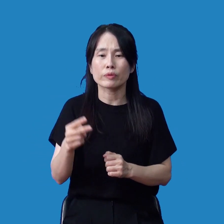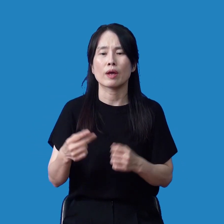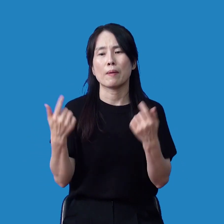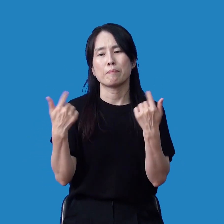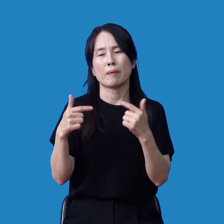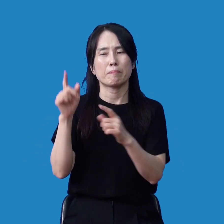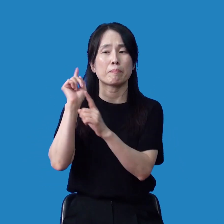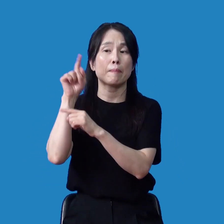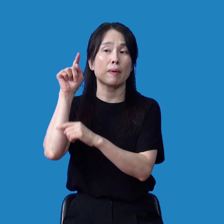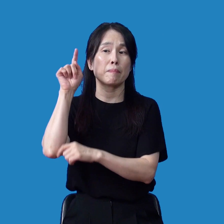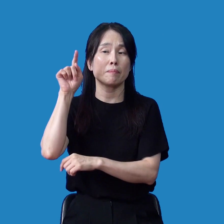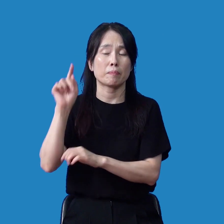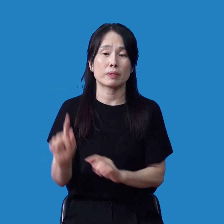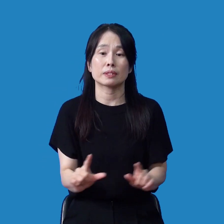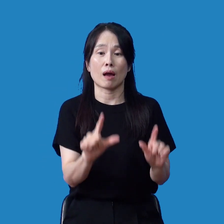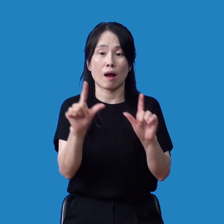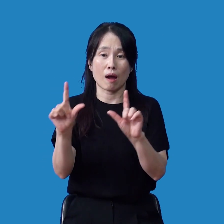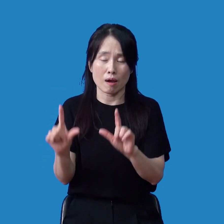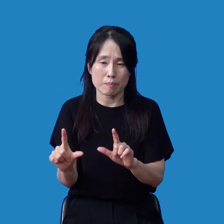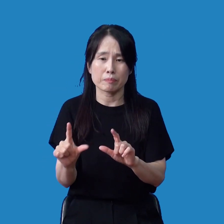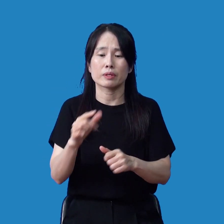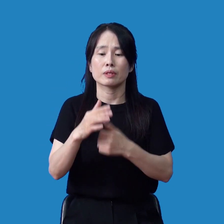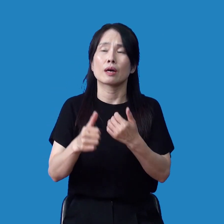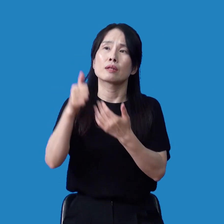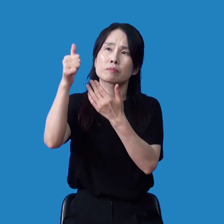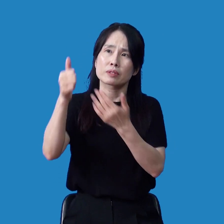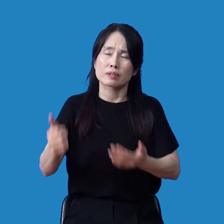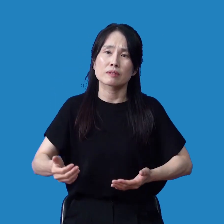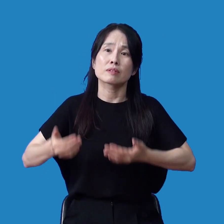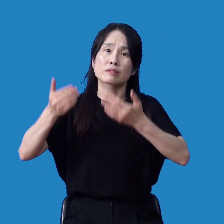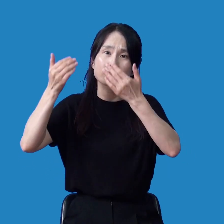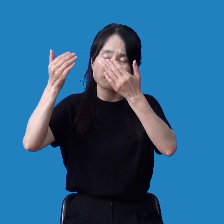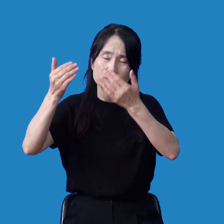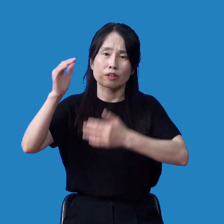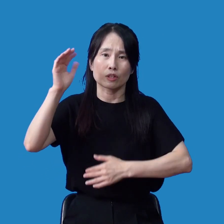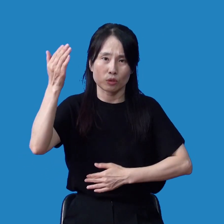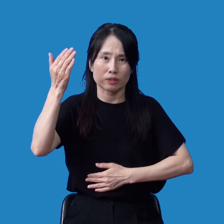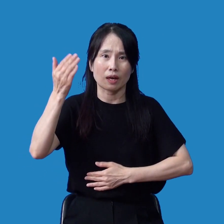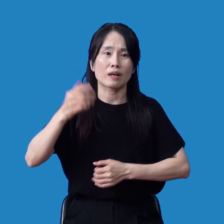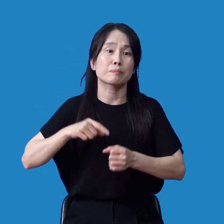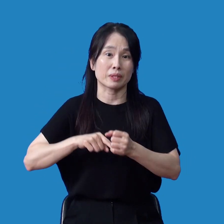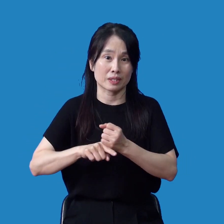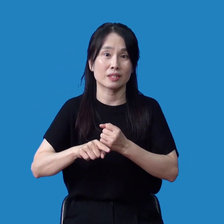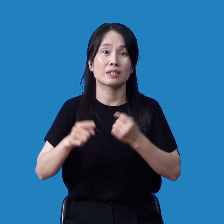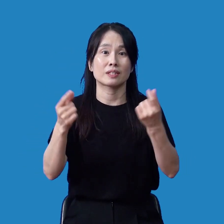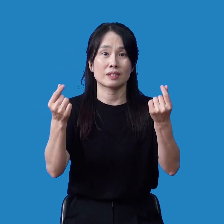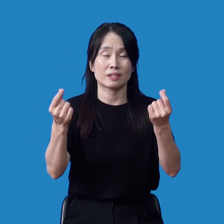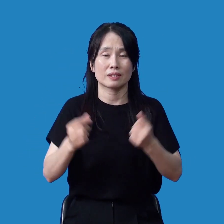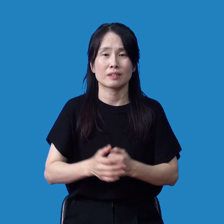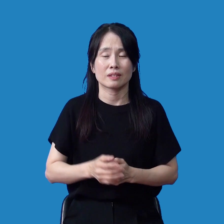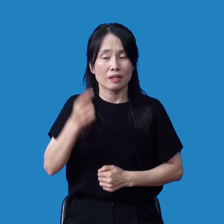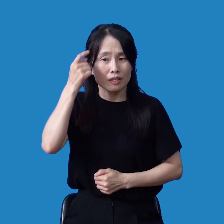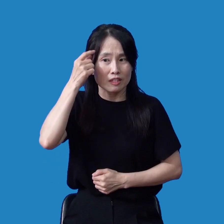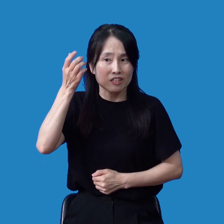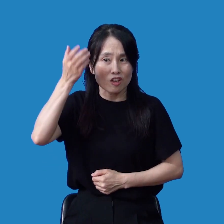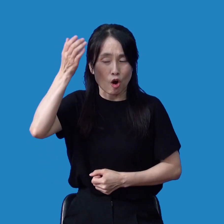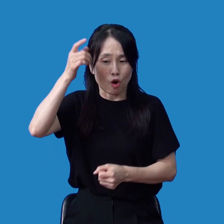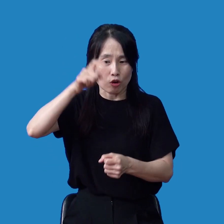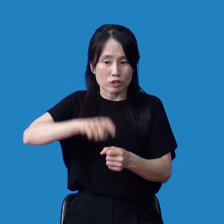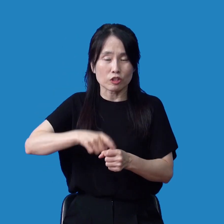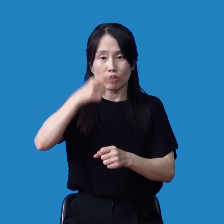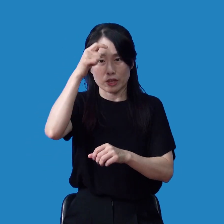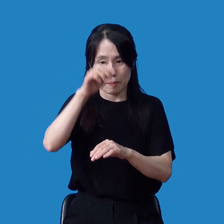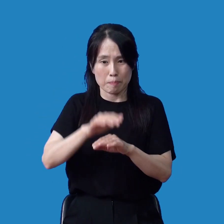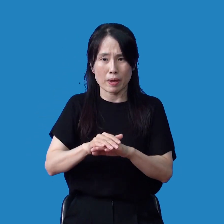하나님께 바쳐드리는 제물처럼 되어야 한다, 그런 뜻입니다. 그것이 영적 예배라고 했습니다.